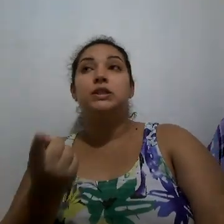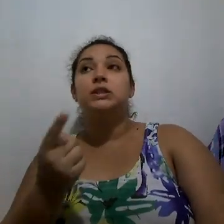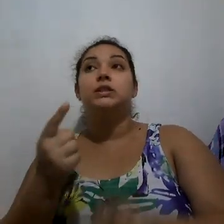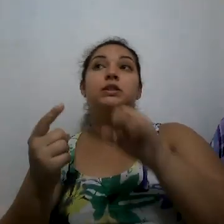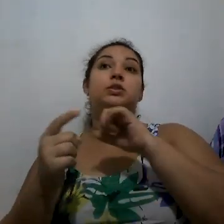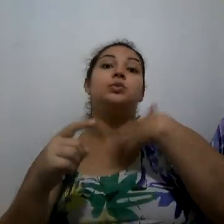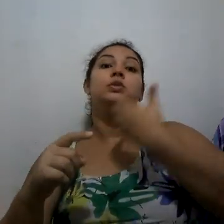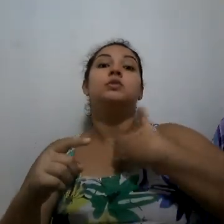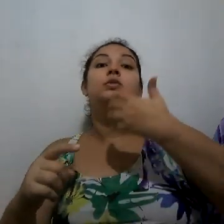científica? Como a gente pode estar